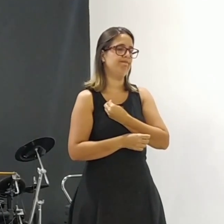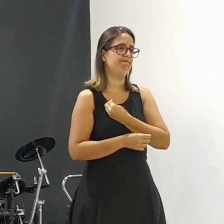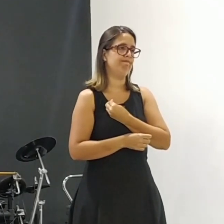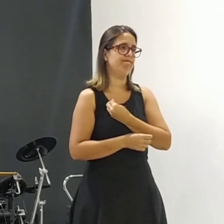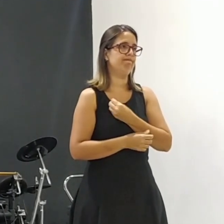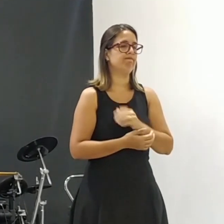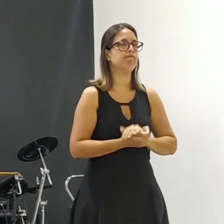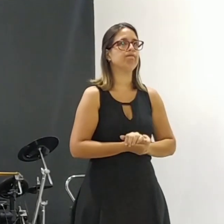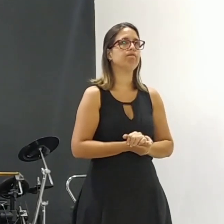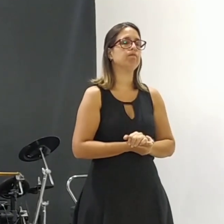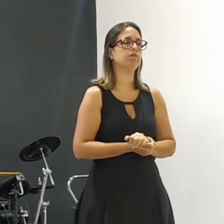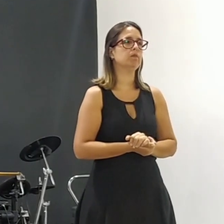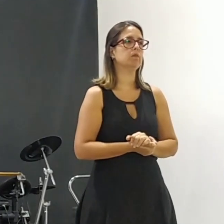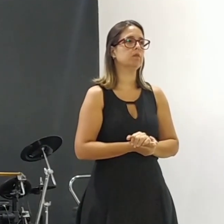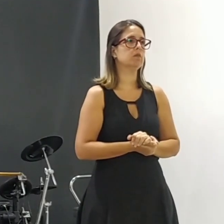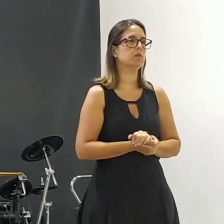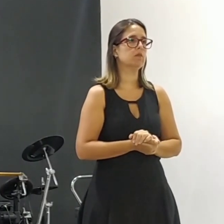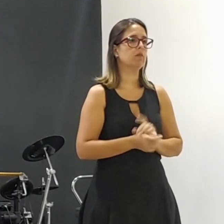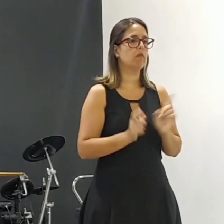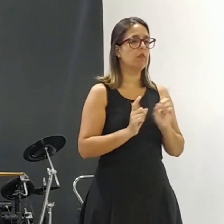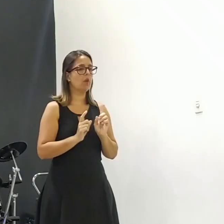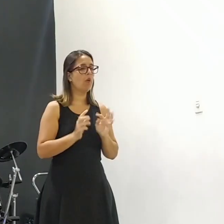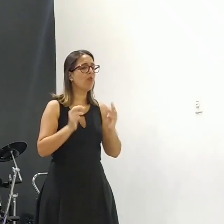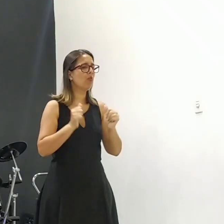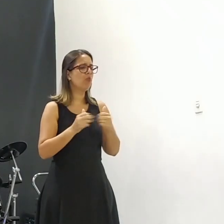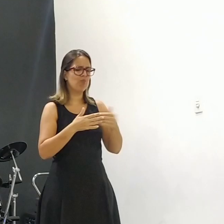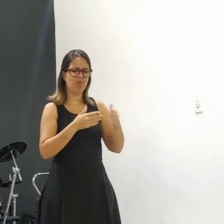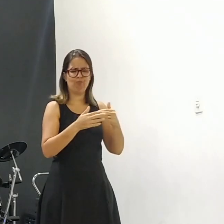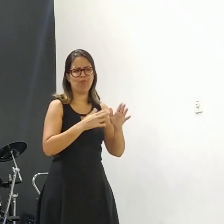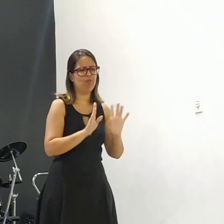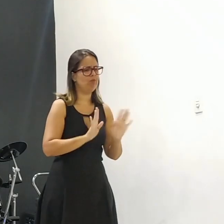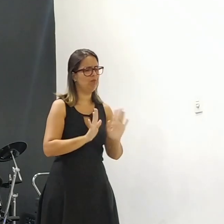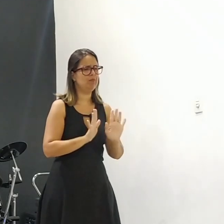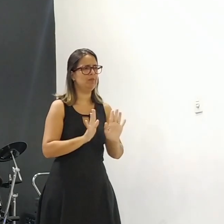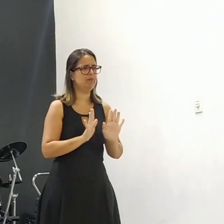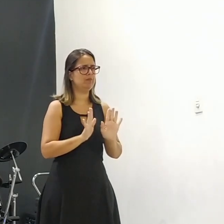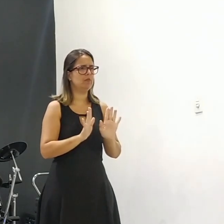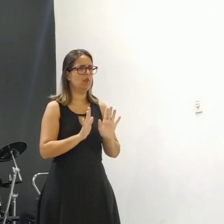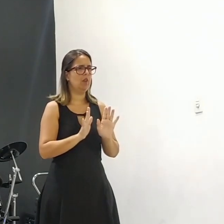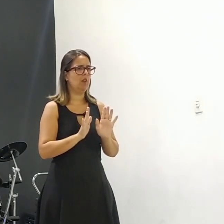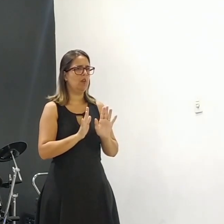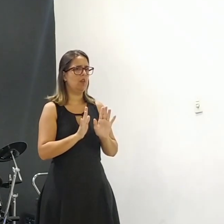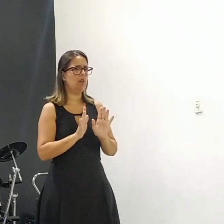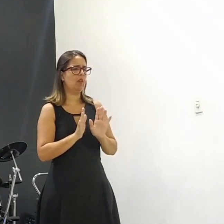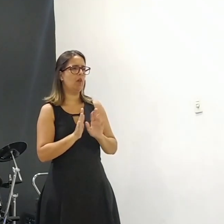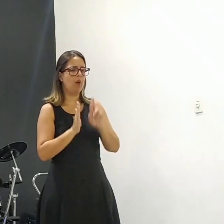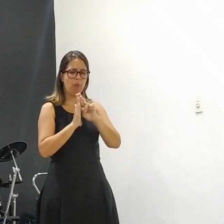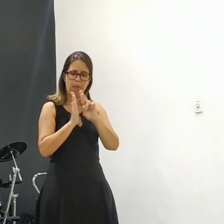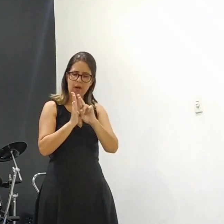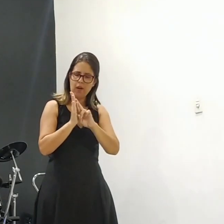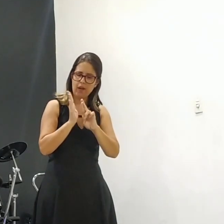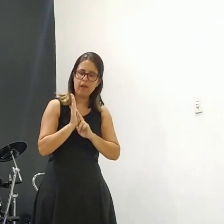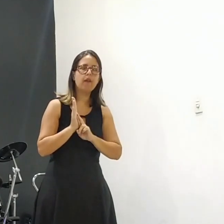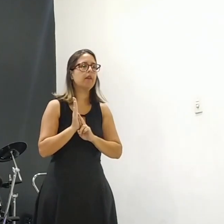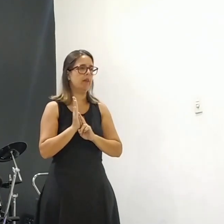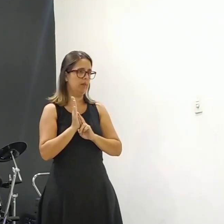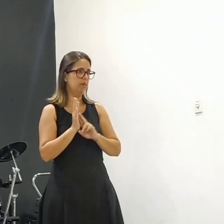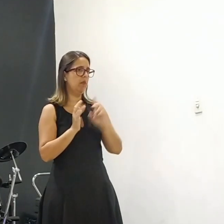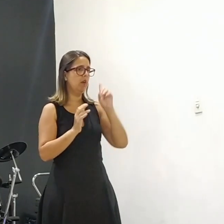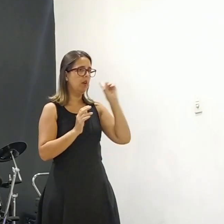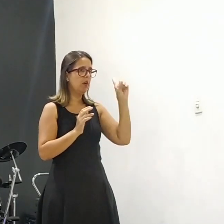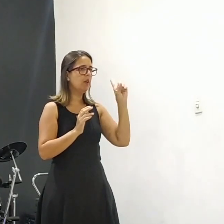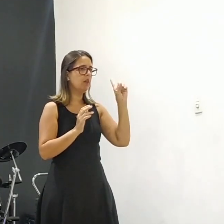homem, para a nossa vida. Não é tudo de qualquer maneira, não, tem uma ordem, existe uma decência que